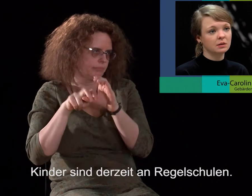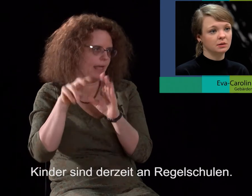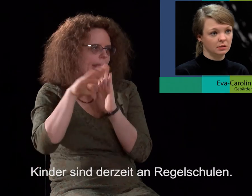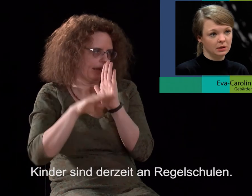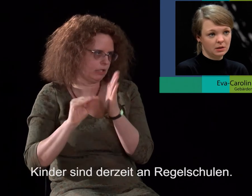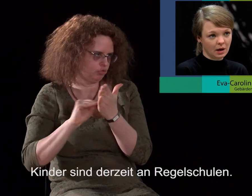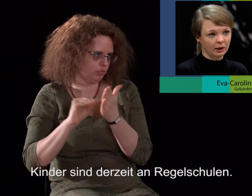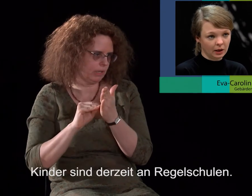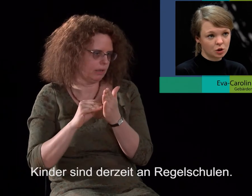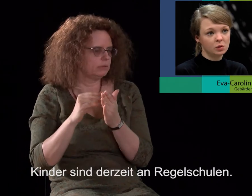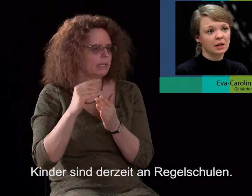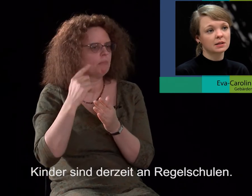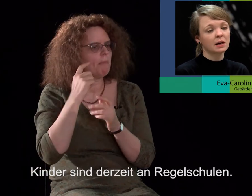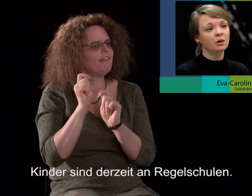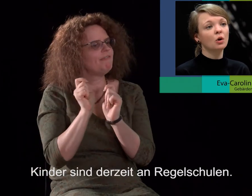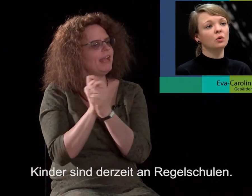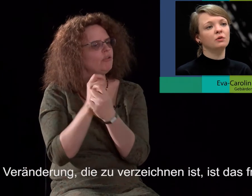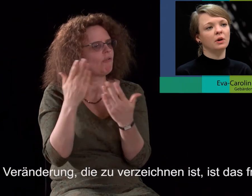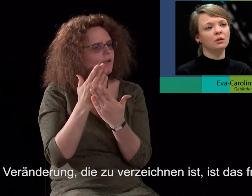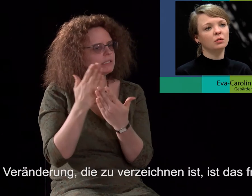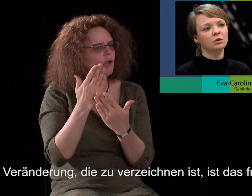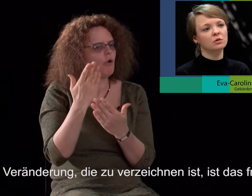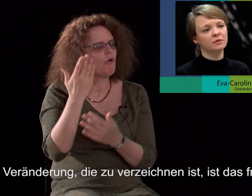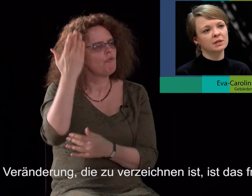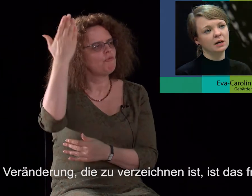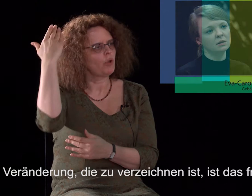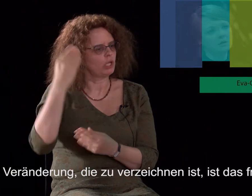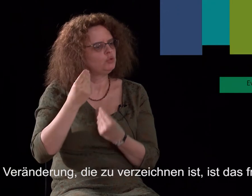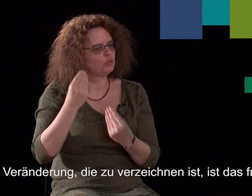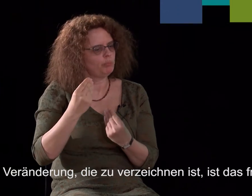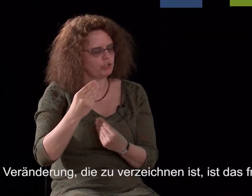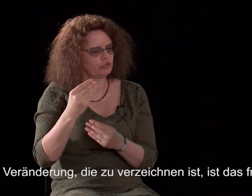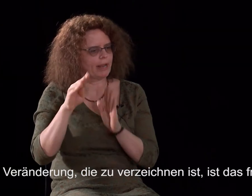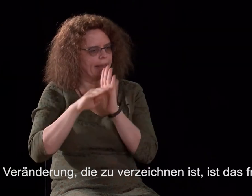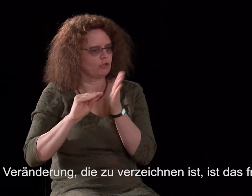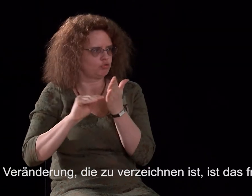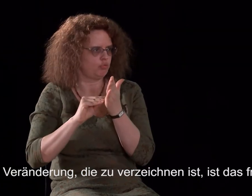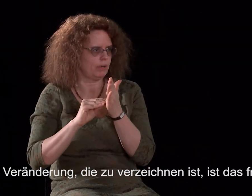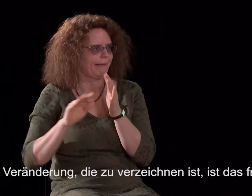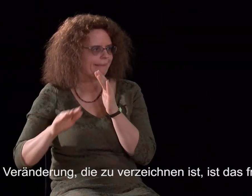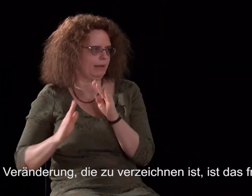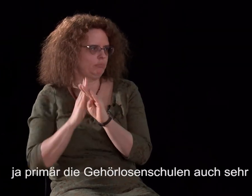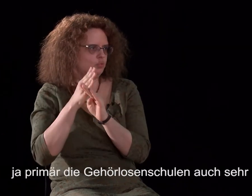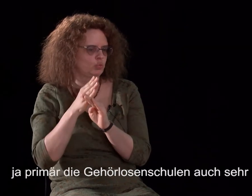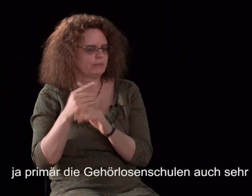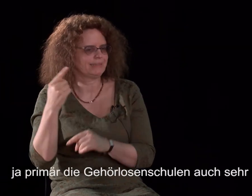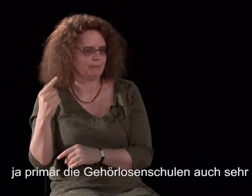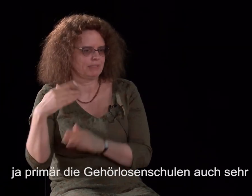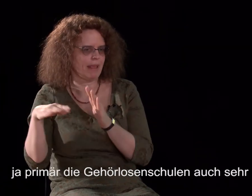sind an Regelschulen derzeit. Und die Veränderung, die zu verzeichnen ist, ist, dass die Kinder